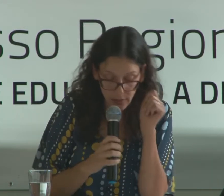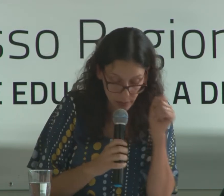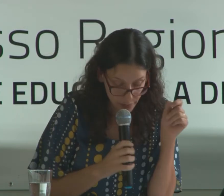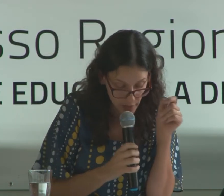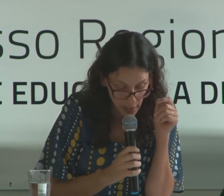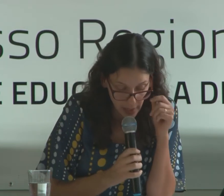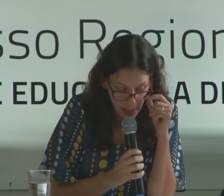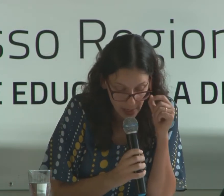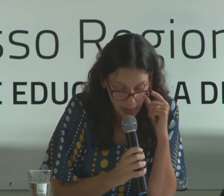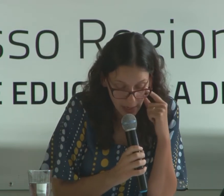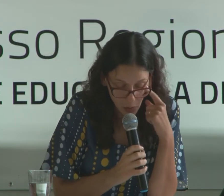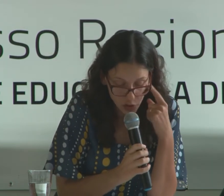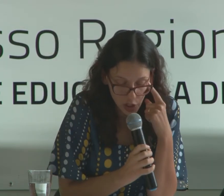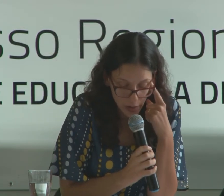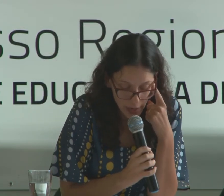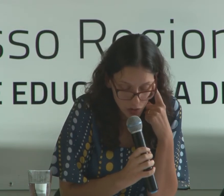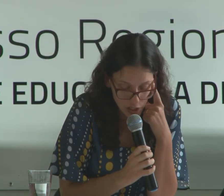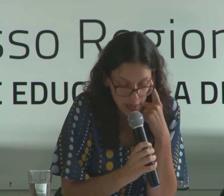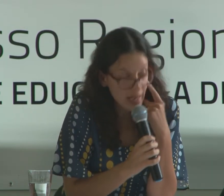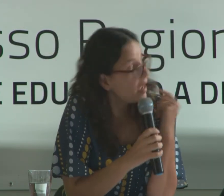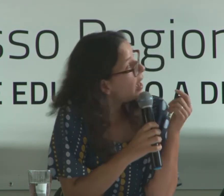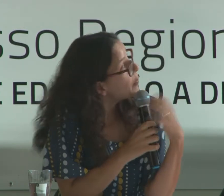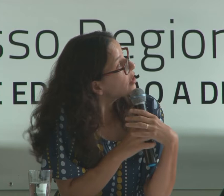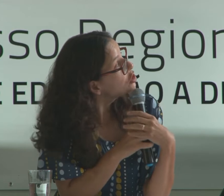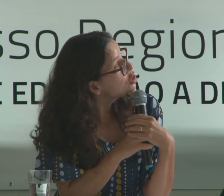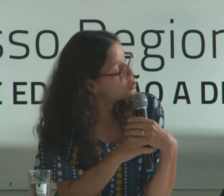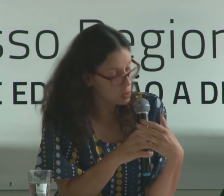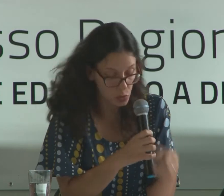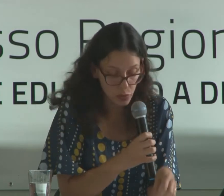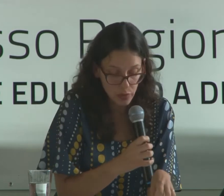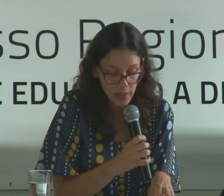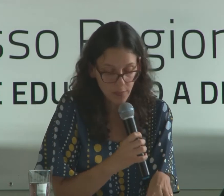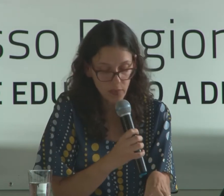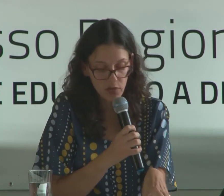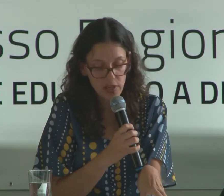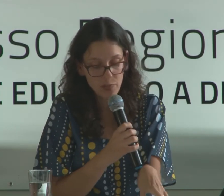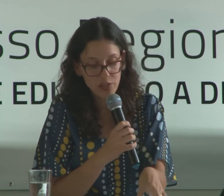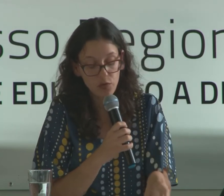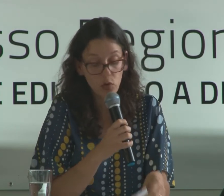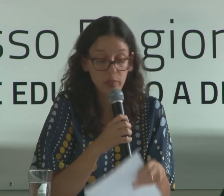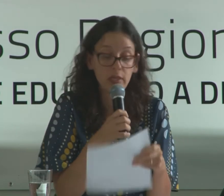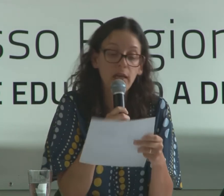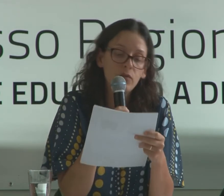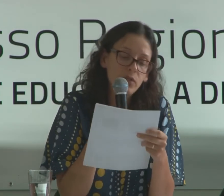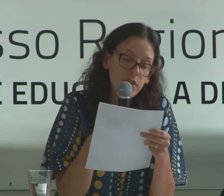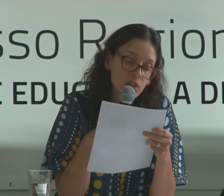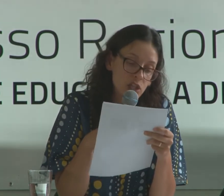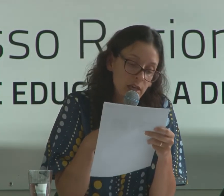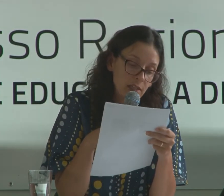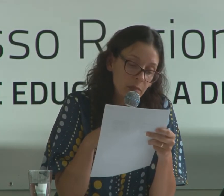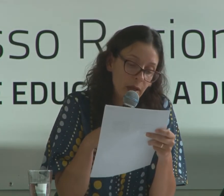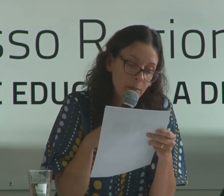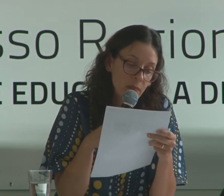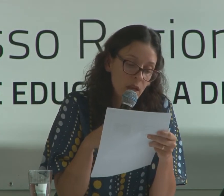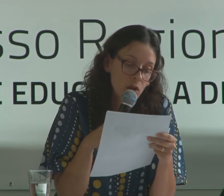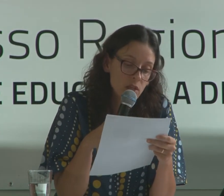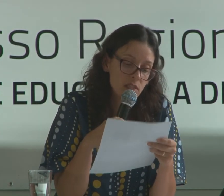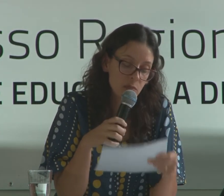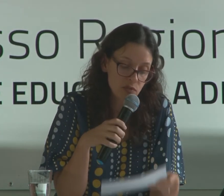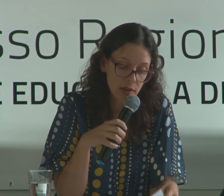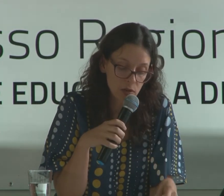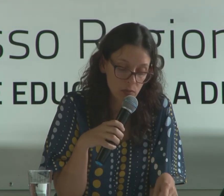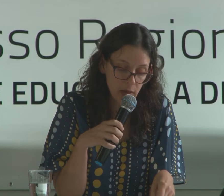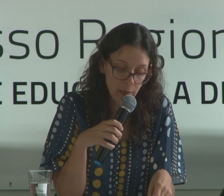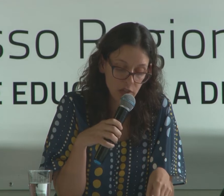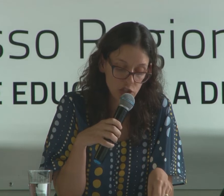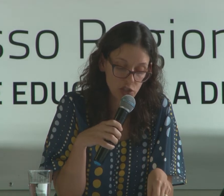passa ainda não. Onde que eu quero chegar a partir disso tudo, né? Infelizmente ficou pequeno, vou tentar chegar bem. Nós